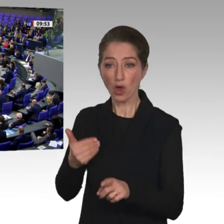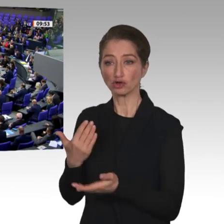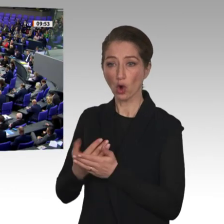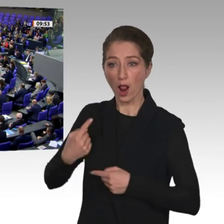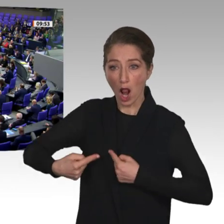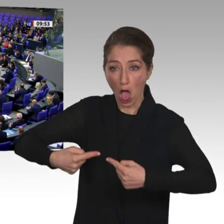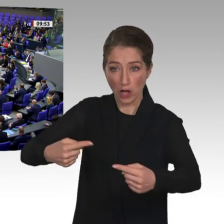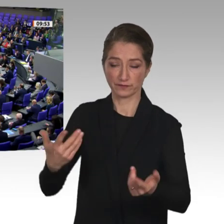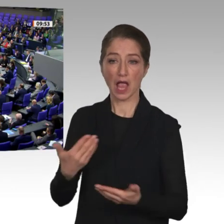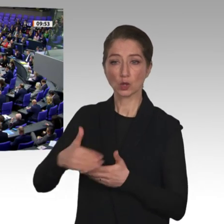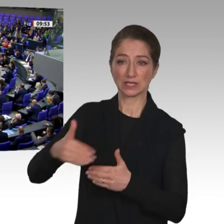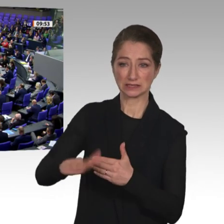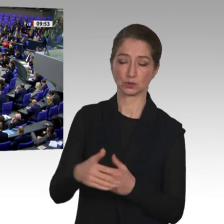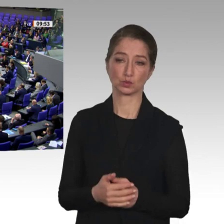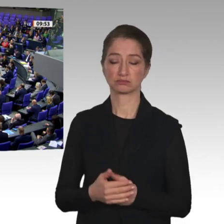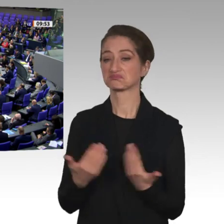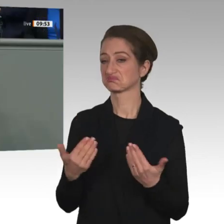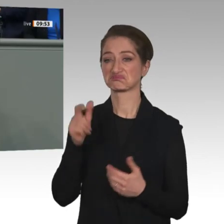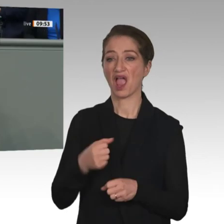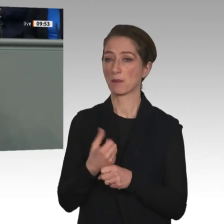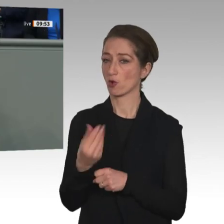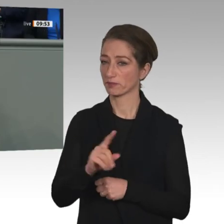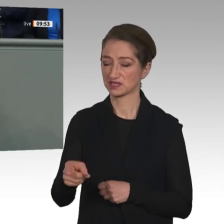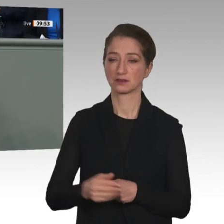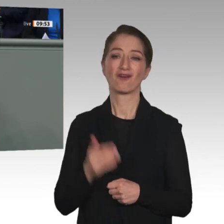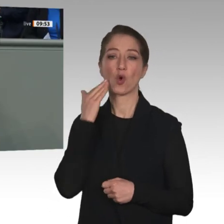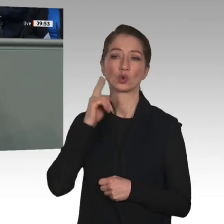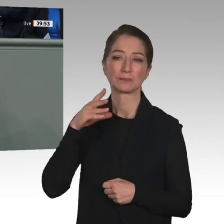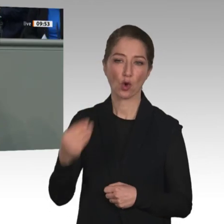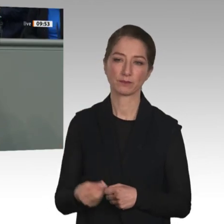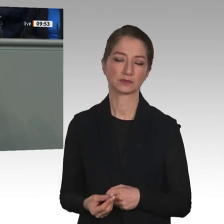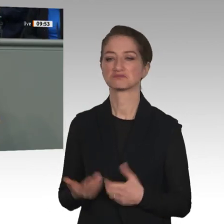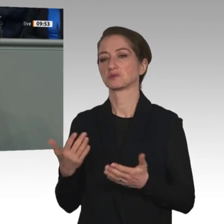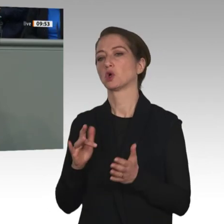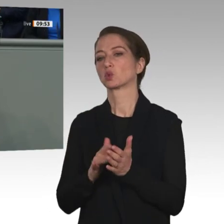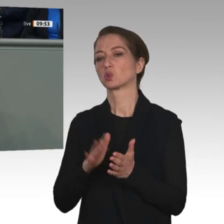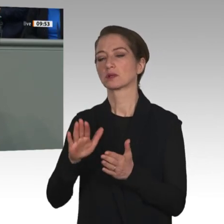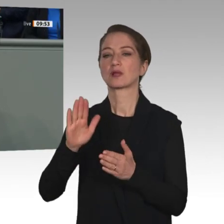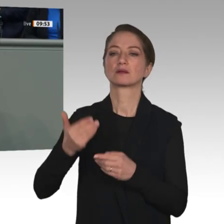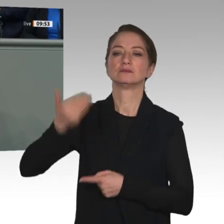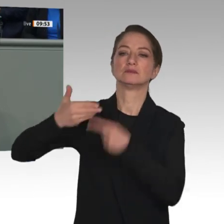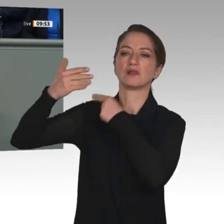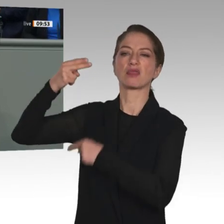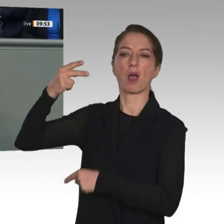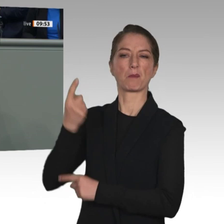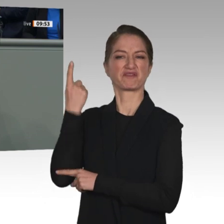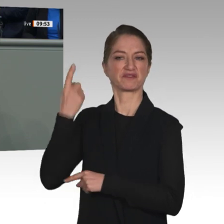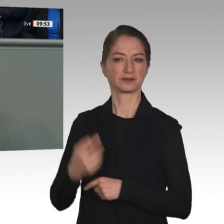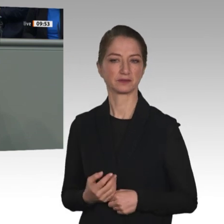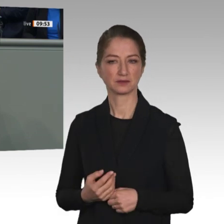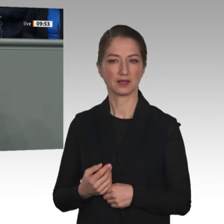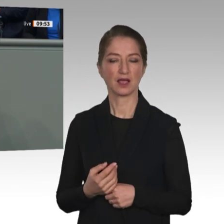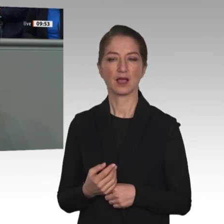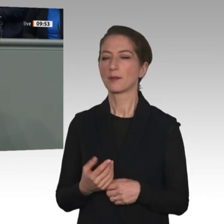sie ein Kopftuch tragen, wenn Menschen eine Wohnung nicht bekommen, weil die Namen ihrer Vorfahren anders klingen, dann hat das alles einen Namen. Das